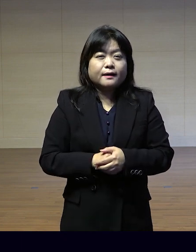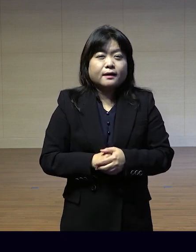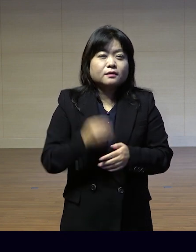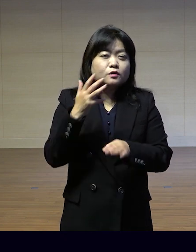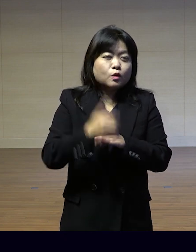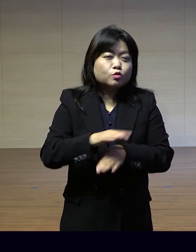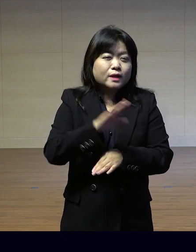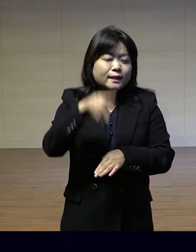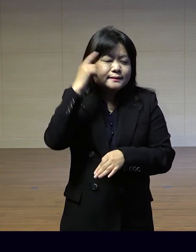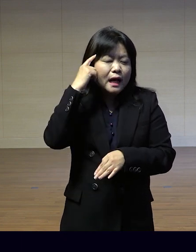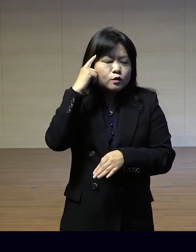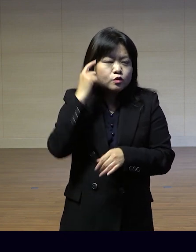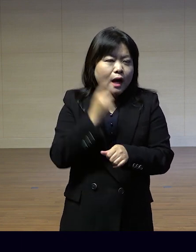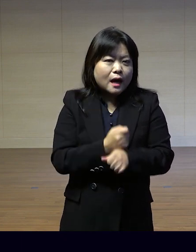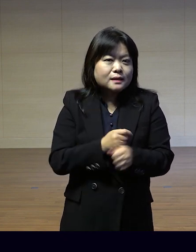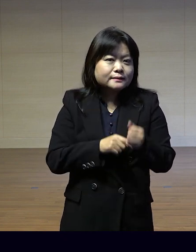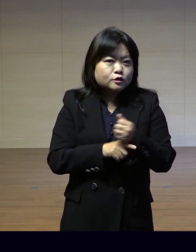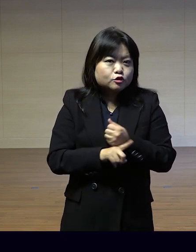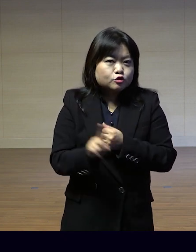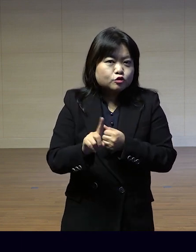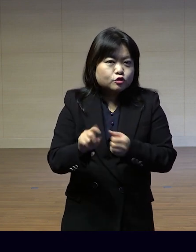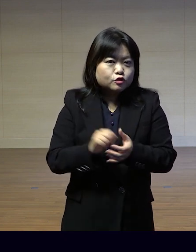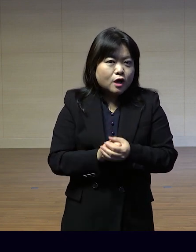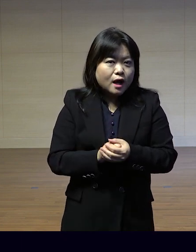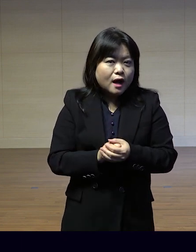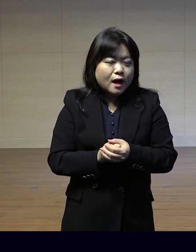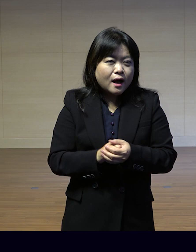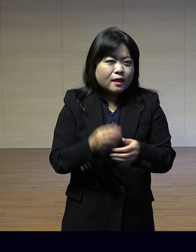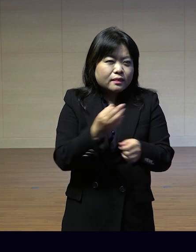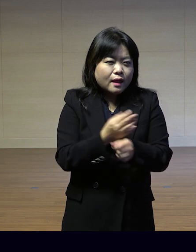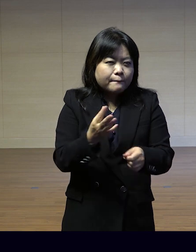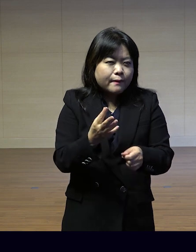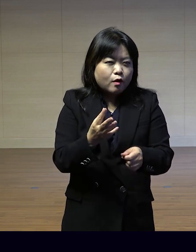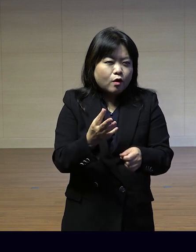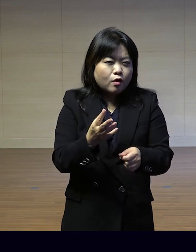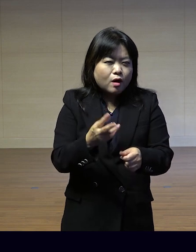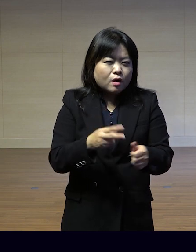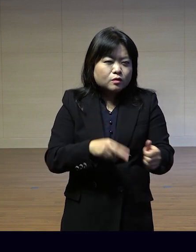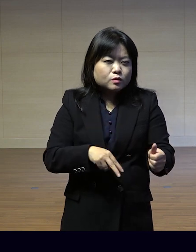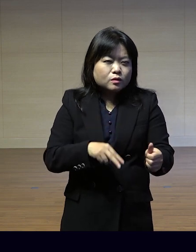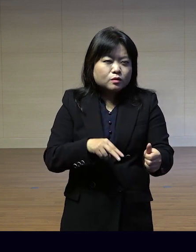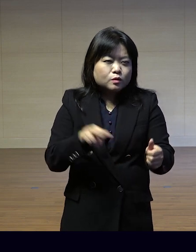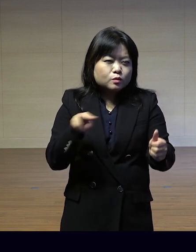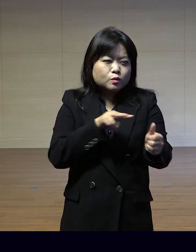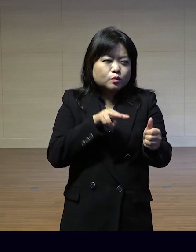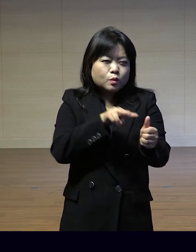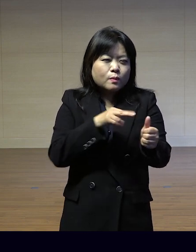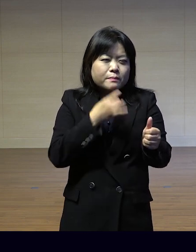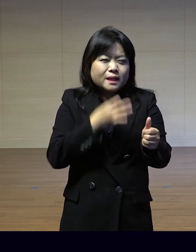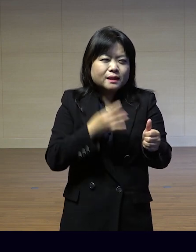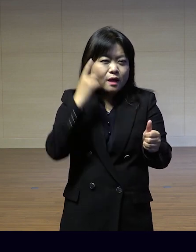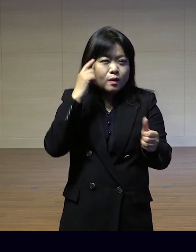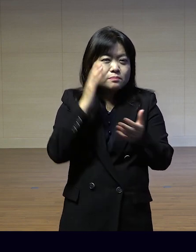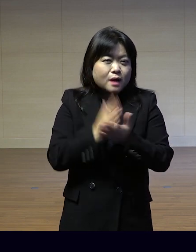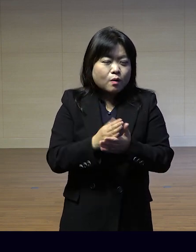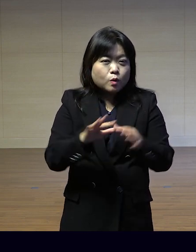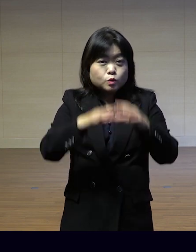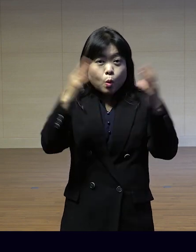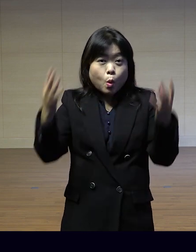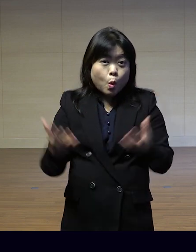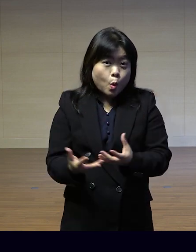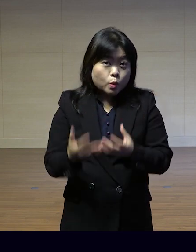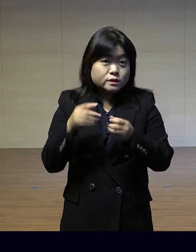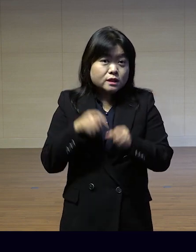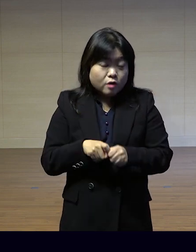우리가 사유를 해야 되는 이유가 그 단편적이고 독선적인 사유를 해서는 안 되고 결국은